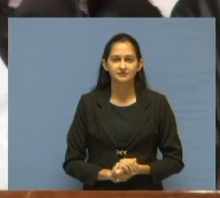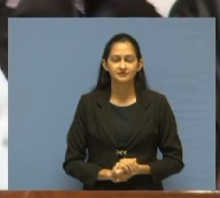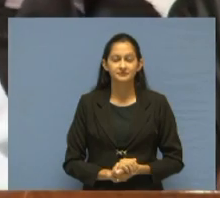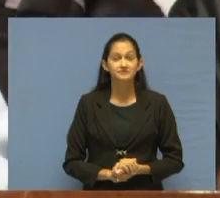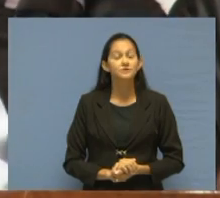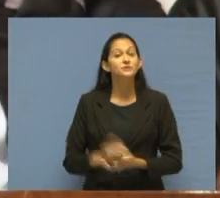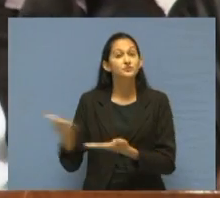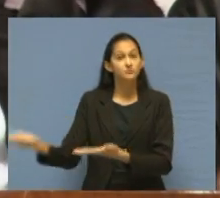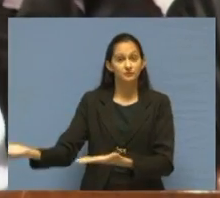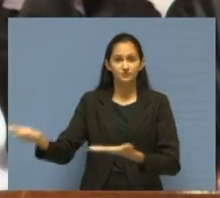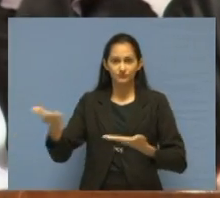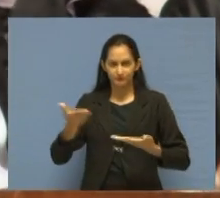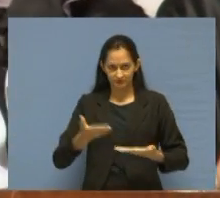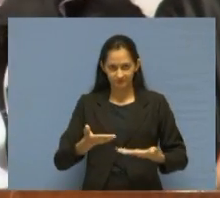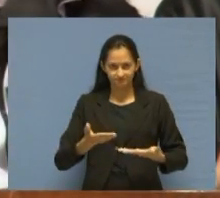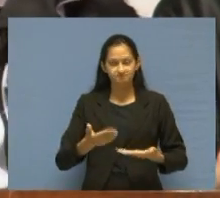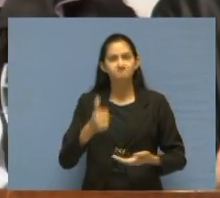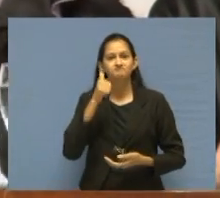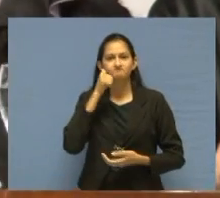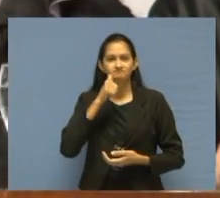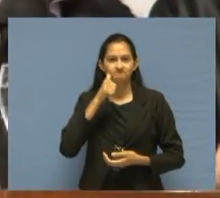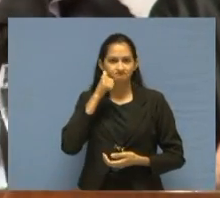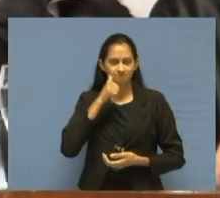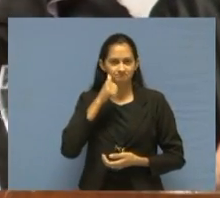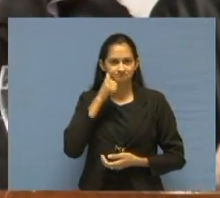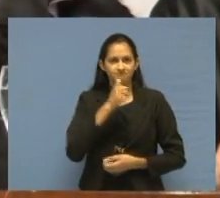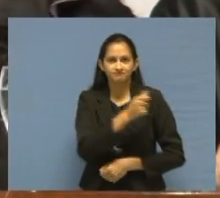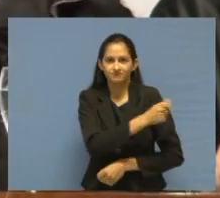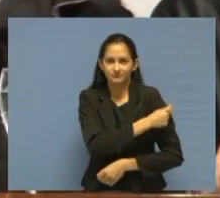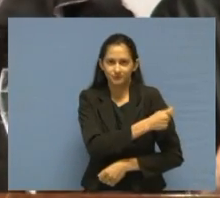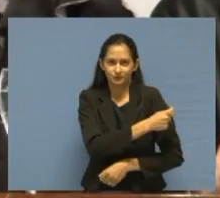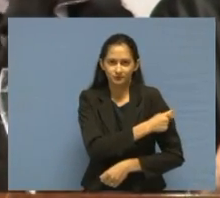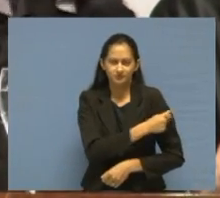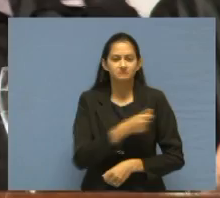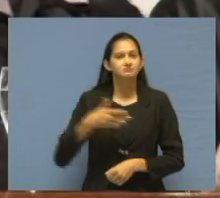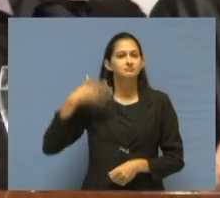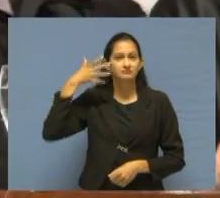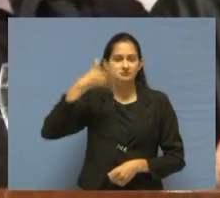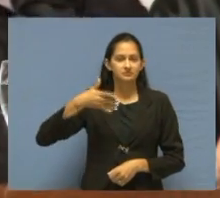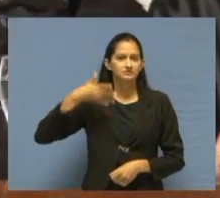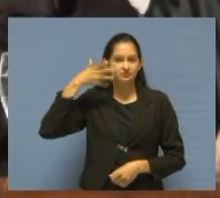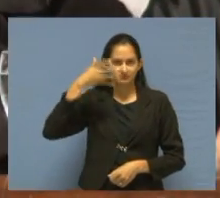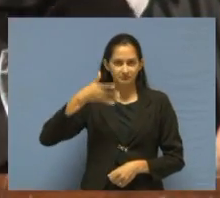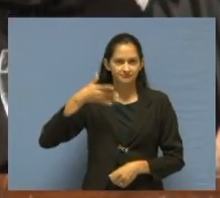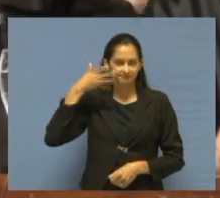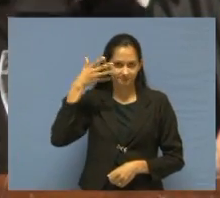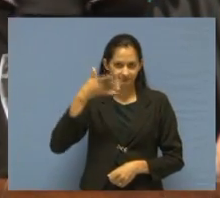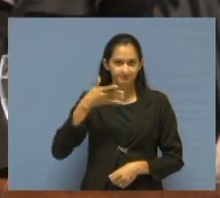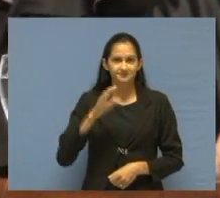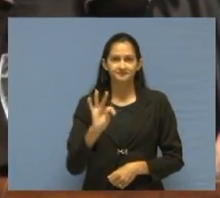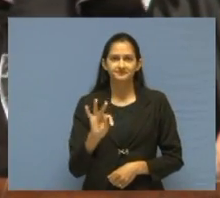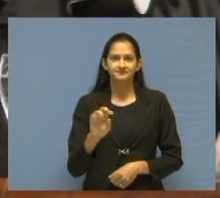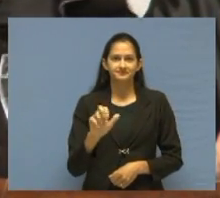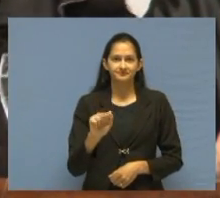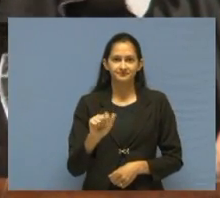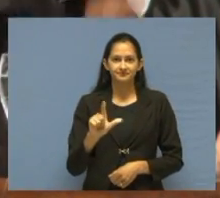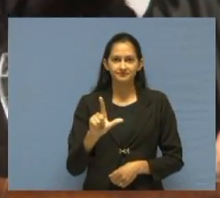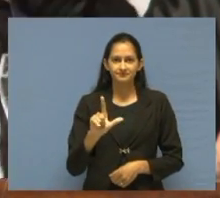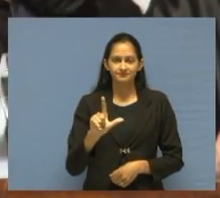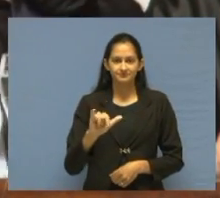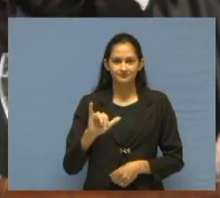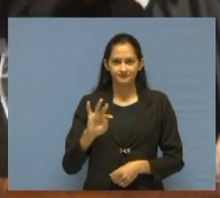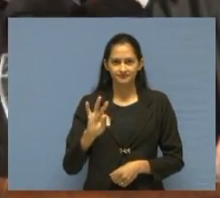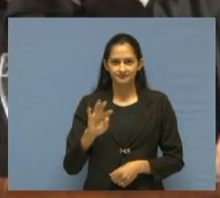Convido a oradora Thalita Serafim Azevedo para, em nome das